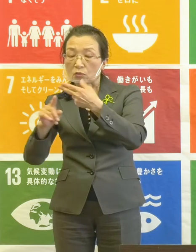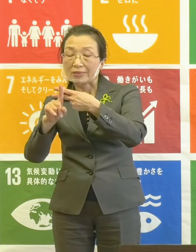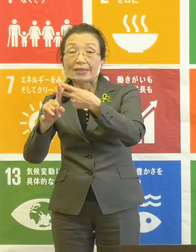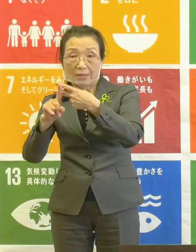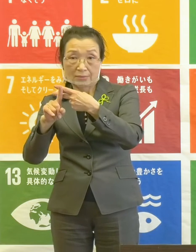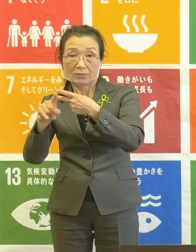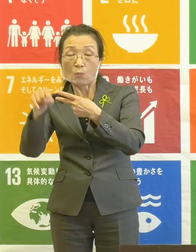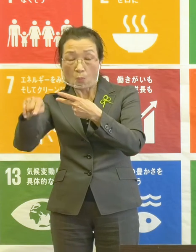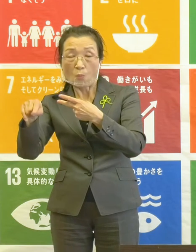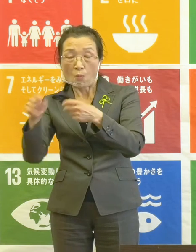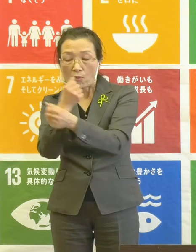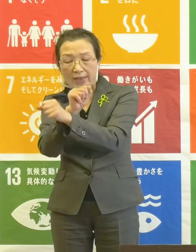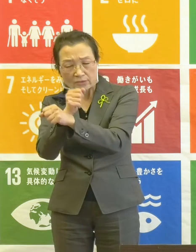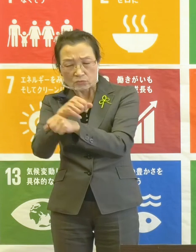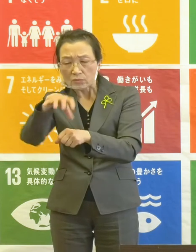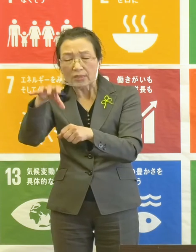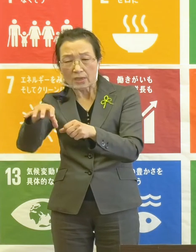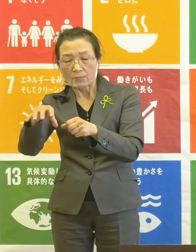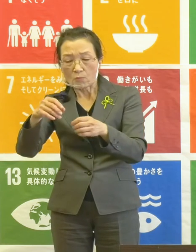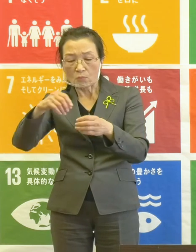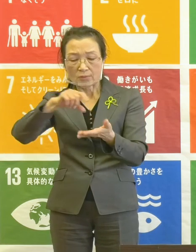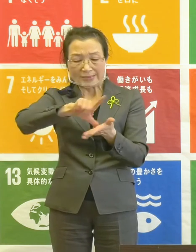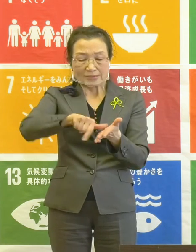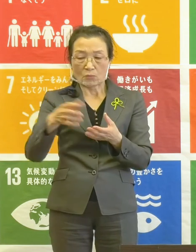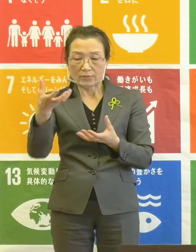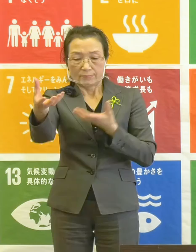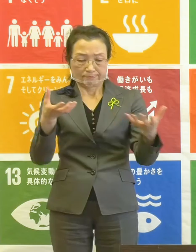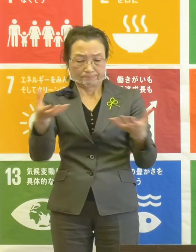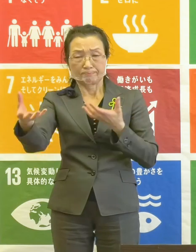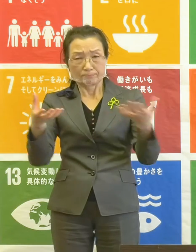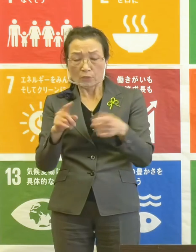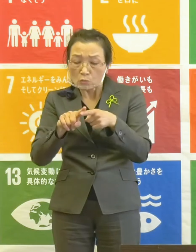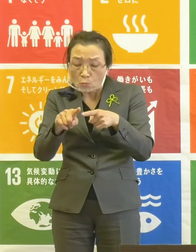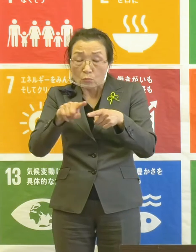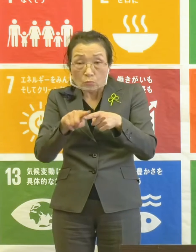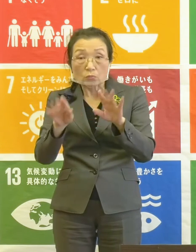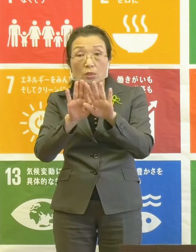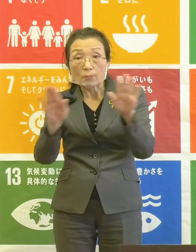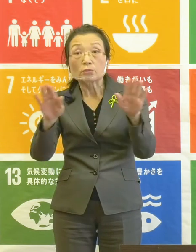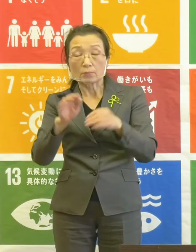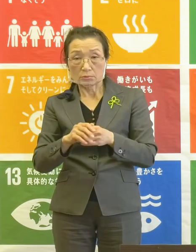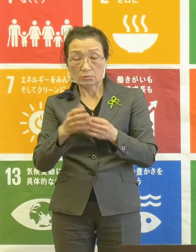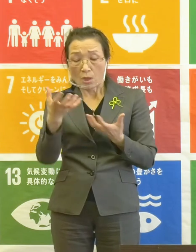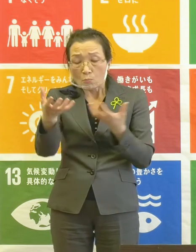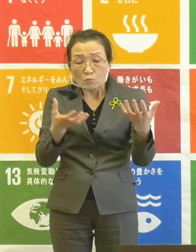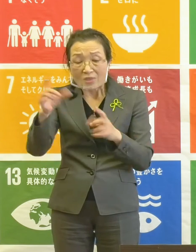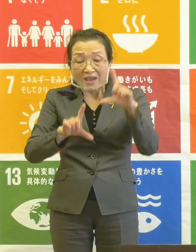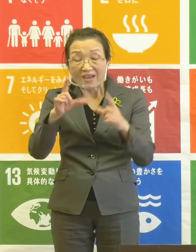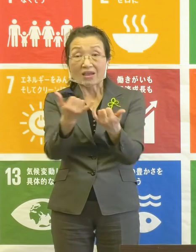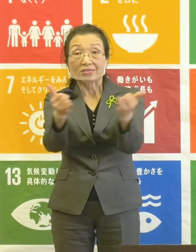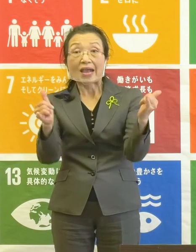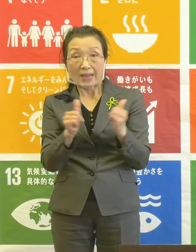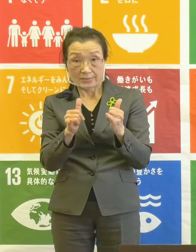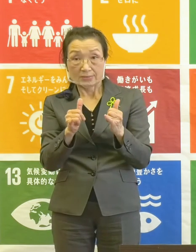などの研究機関の移転、そうした議論も少しずつ始まってきております。そうした分散型社会を那